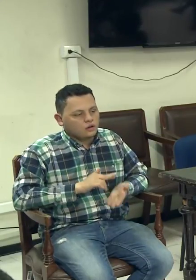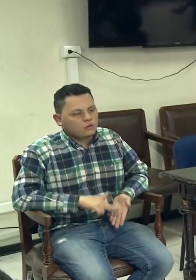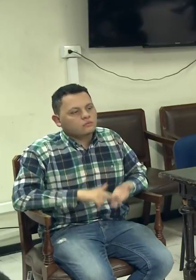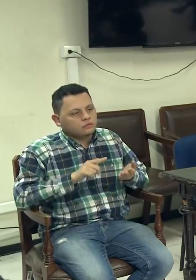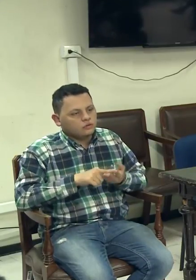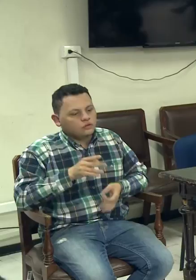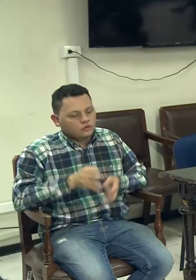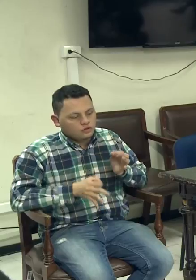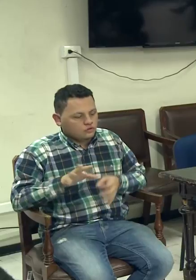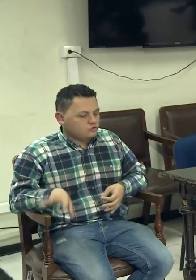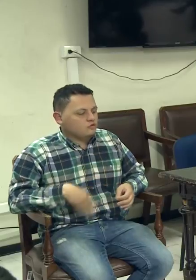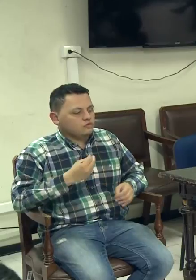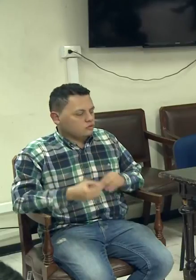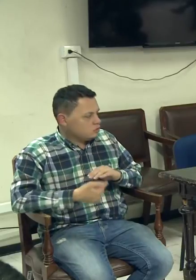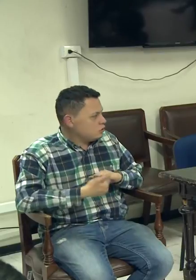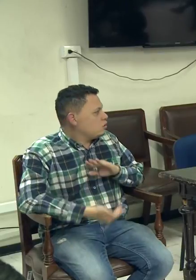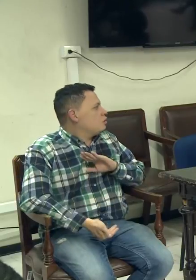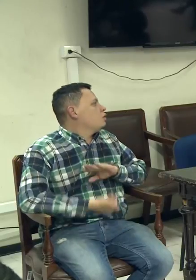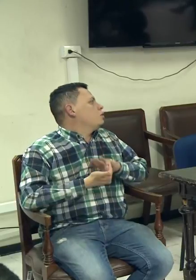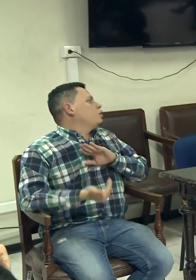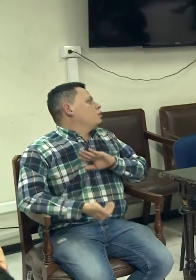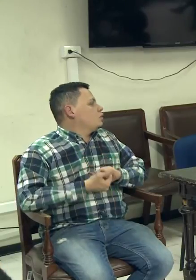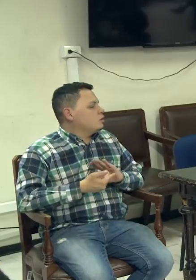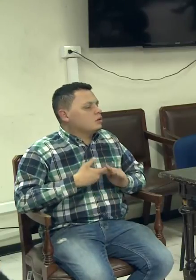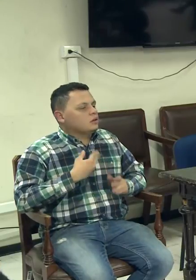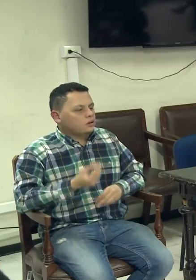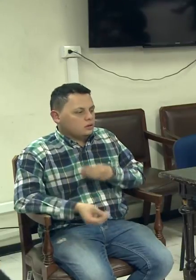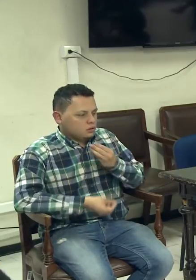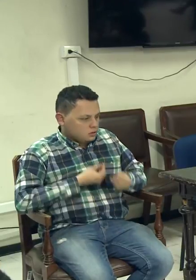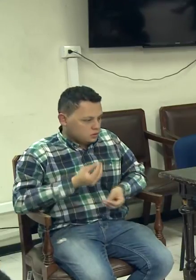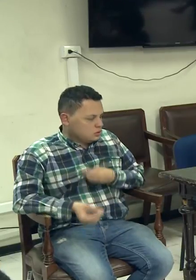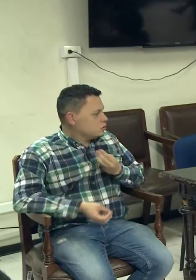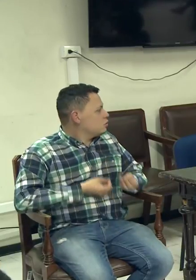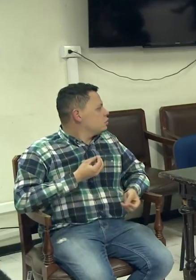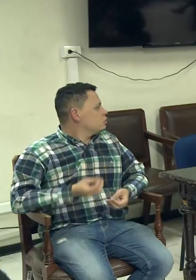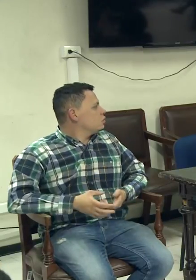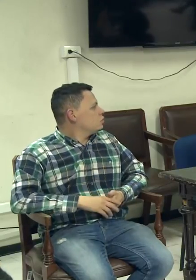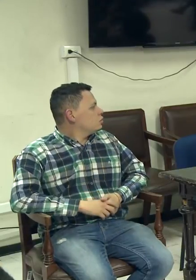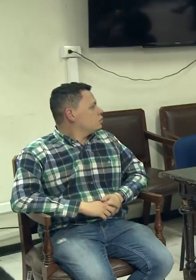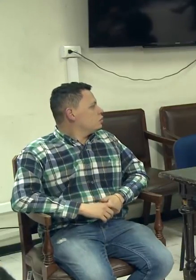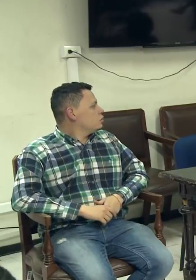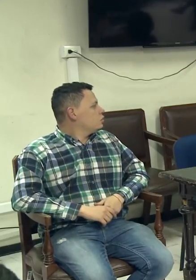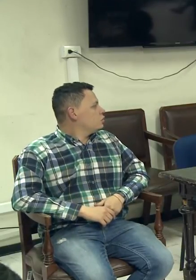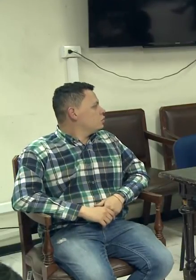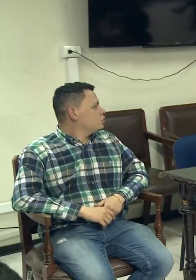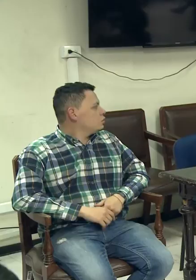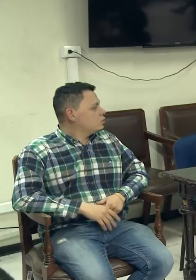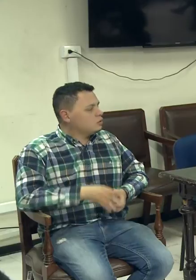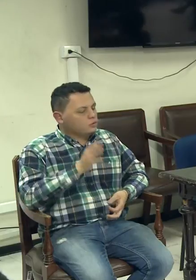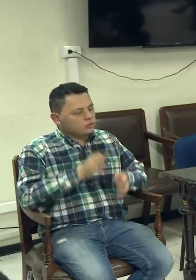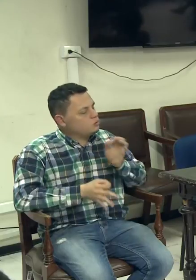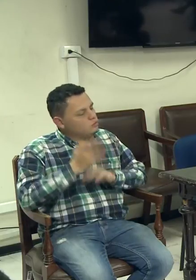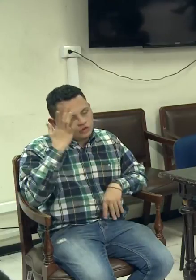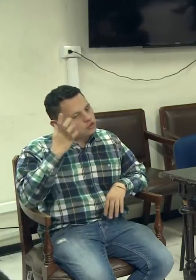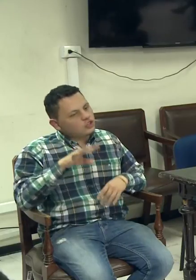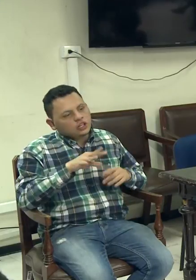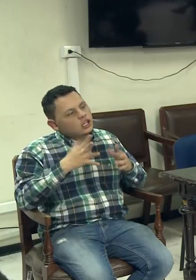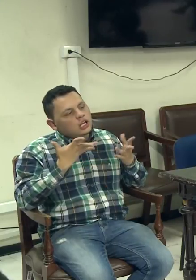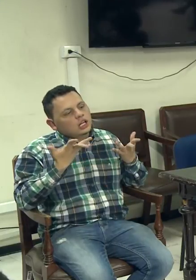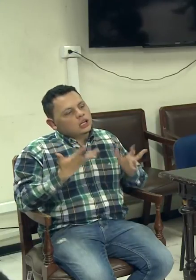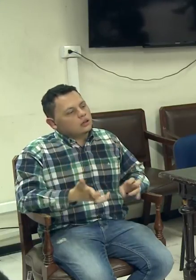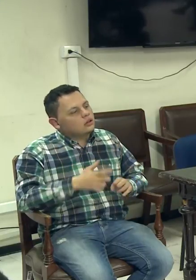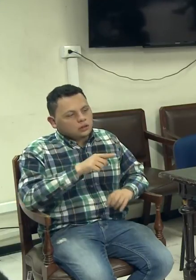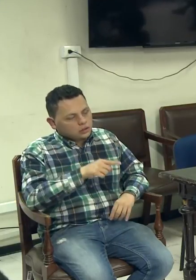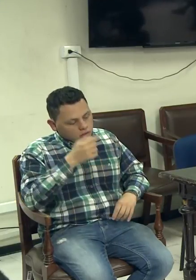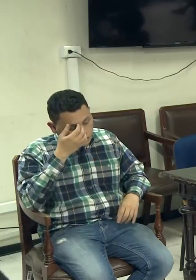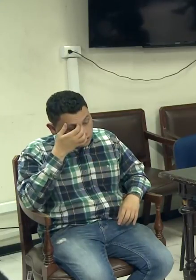juicio contra todas nosotras, diciendo que le hicimos ese juicio porque no queríamos que fuera